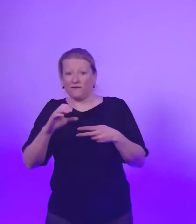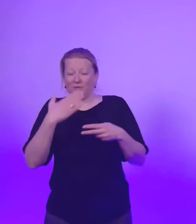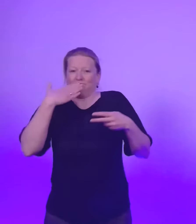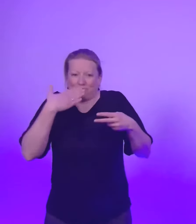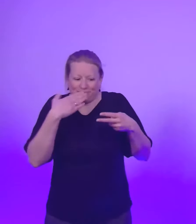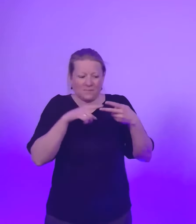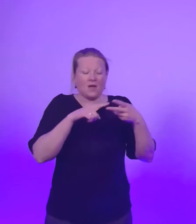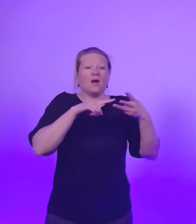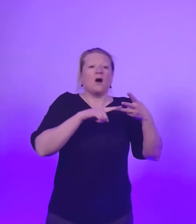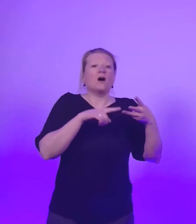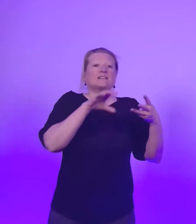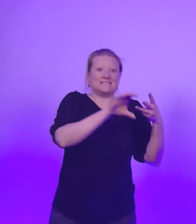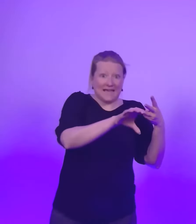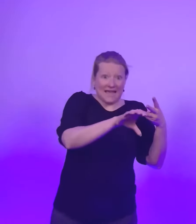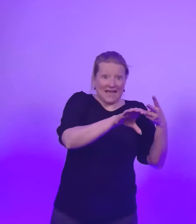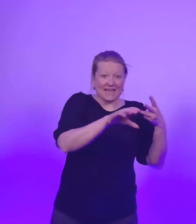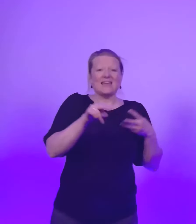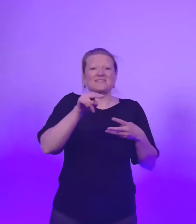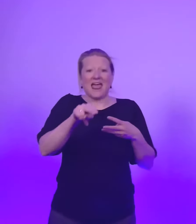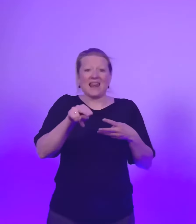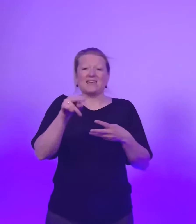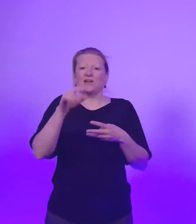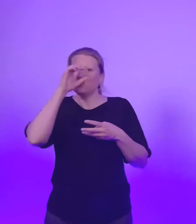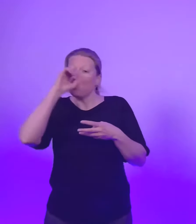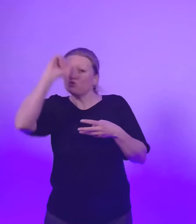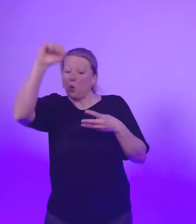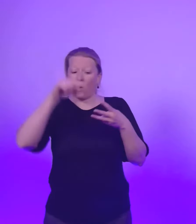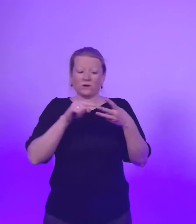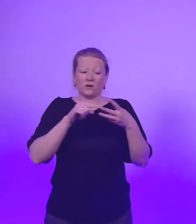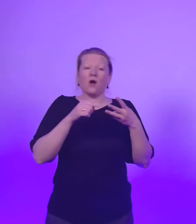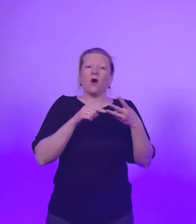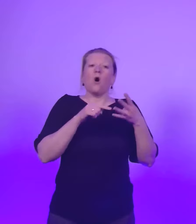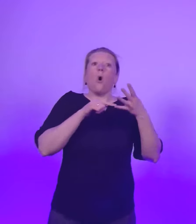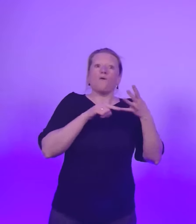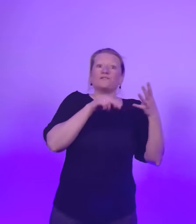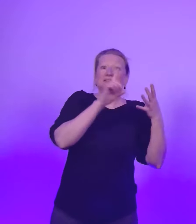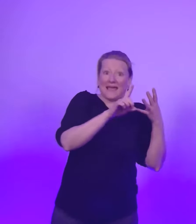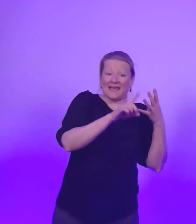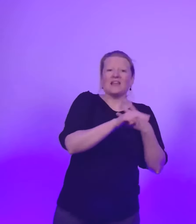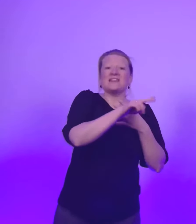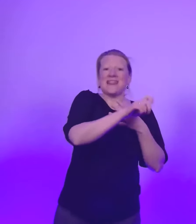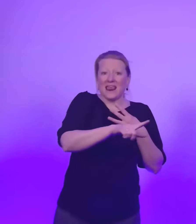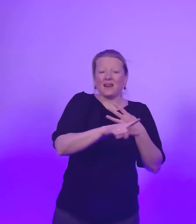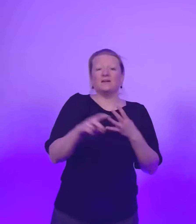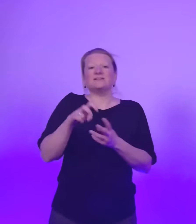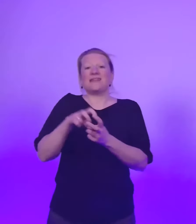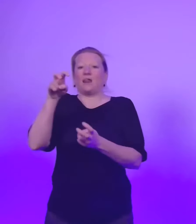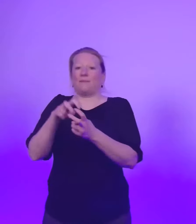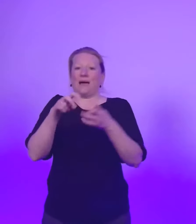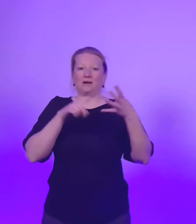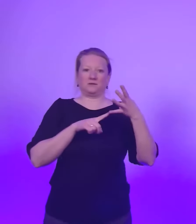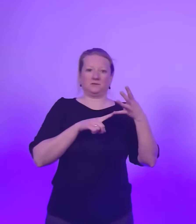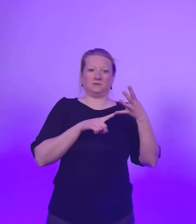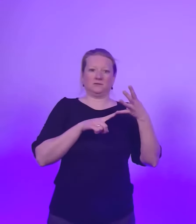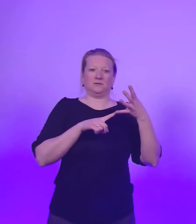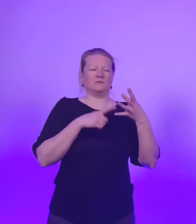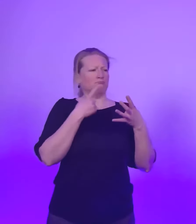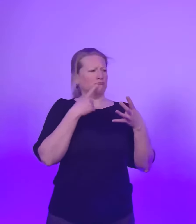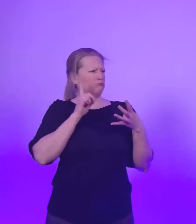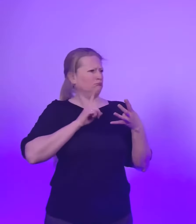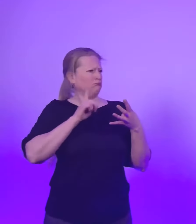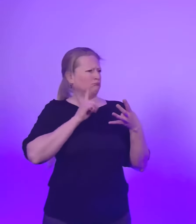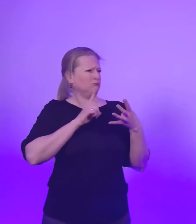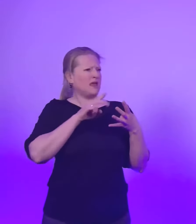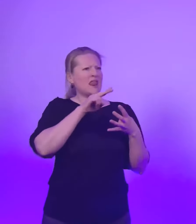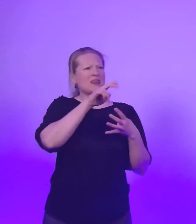C. Nelly Neushoorn. Nee. Of D. Neel Nijlpaard. Neel Nijlpaard?